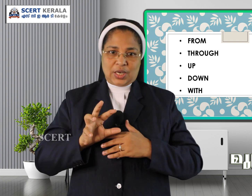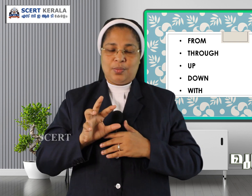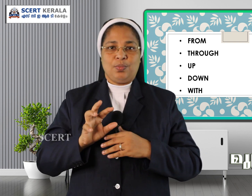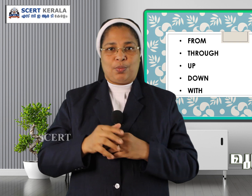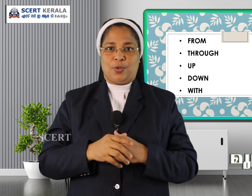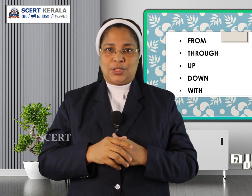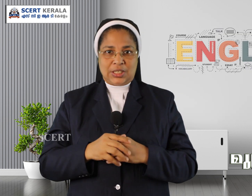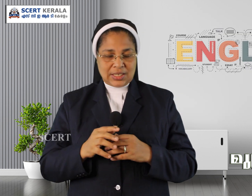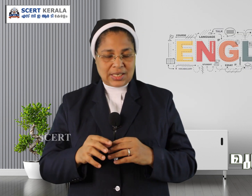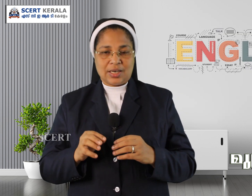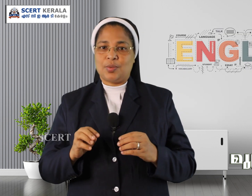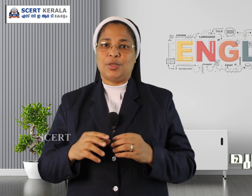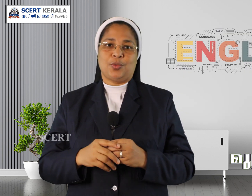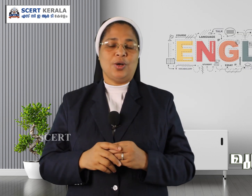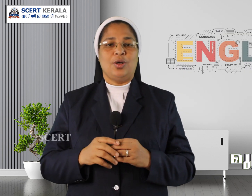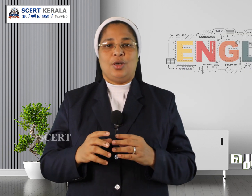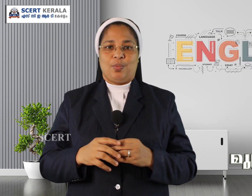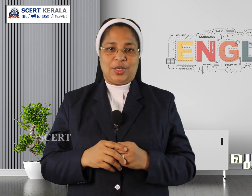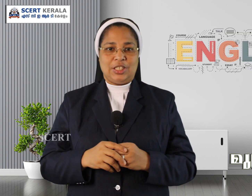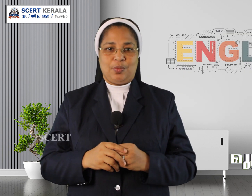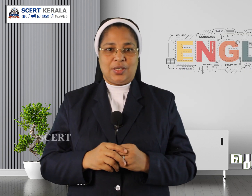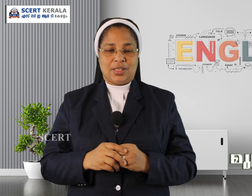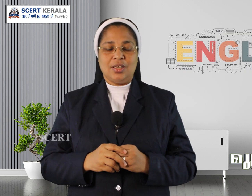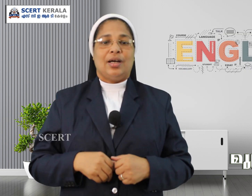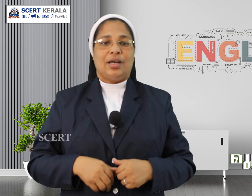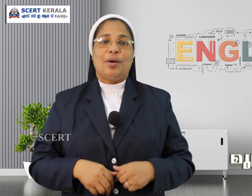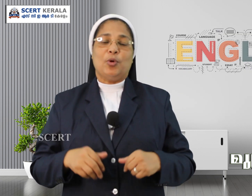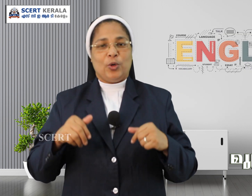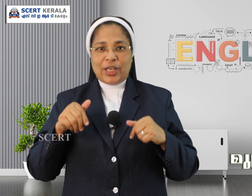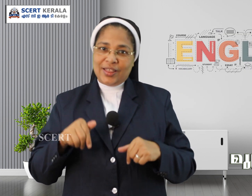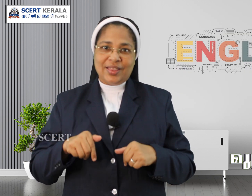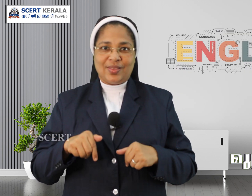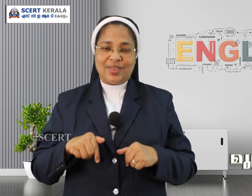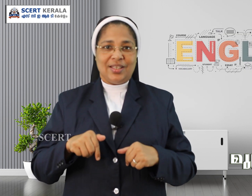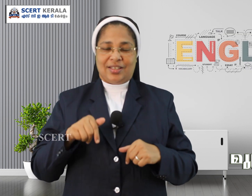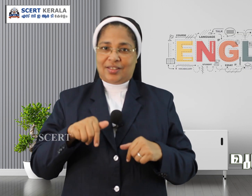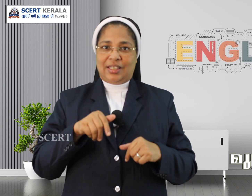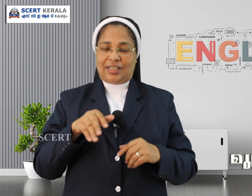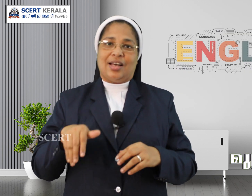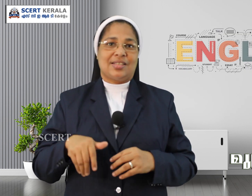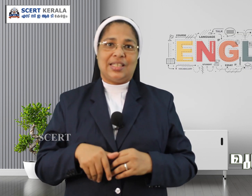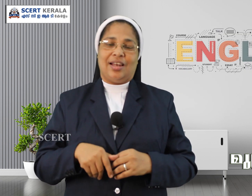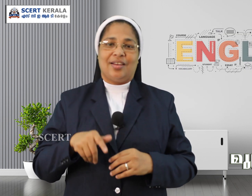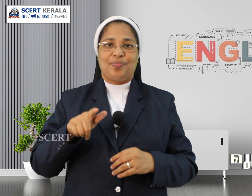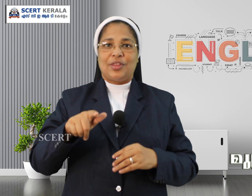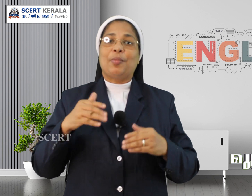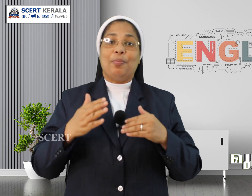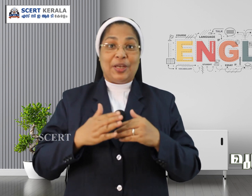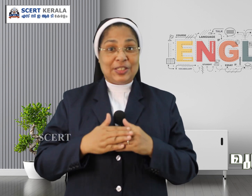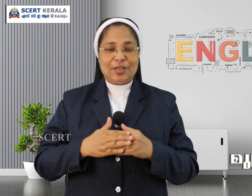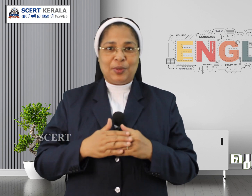ഇത്രയും പ്രിപ്പോസിഷൻസ് ആണ് നമ്മളിപ്പോൾ പരിചയപ്പെട്ടത് അപ്പോൾ ഇന്നത്തെ ഈ ക്ലാസ്സിൽ നമ്മൾ